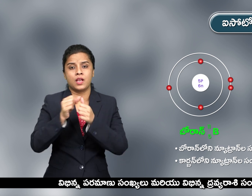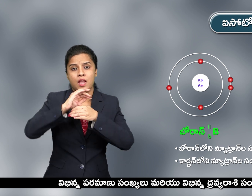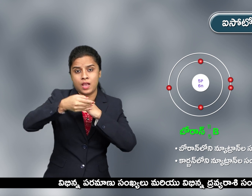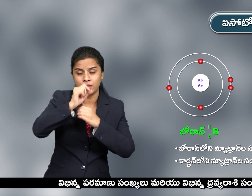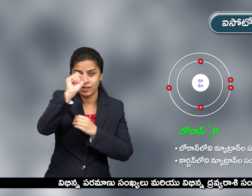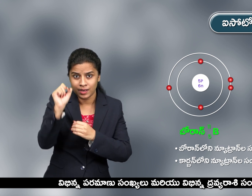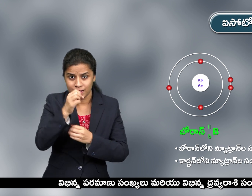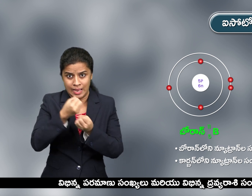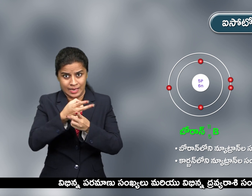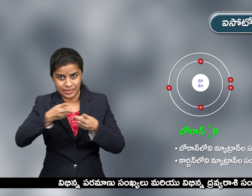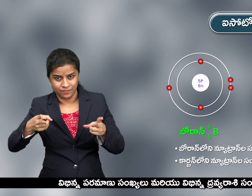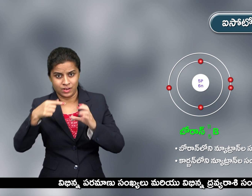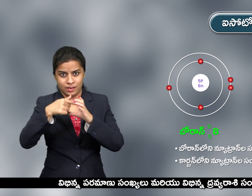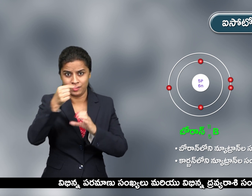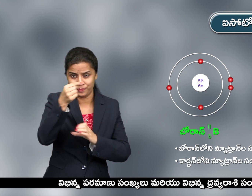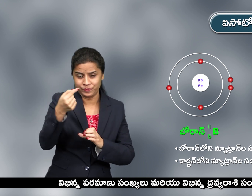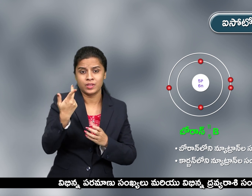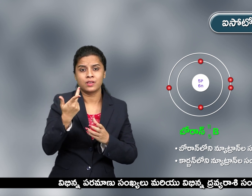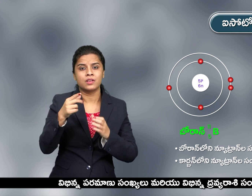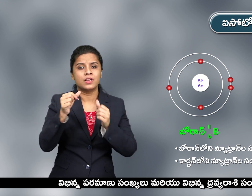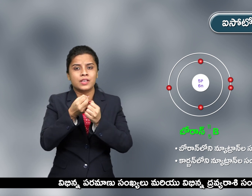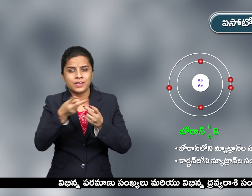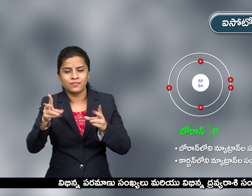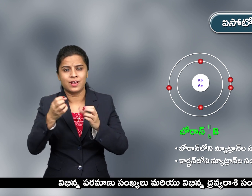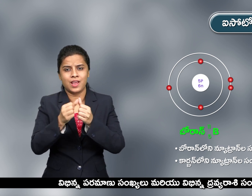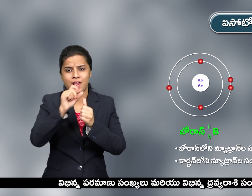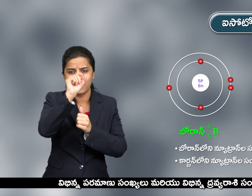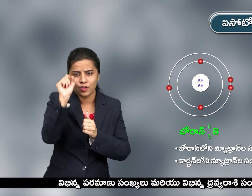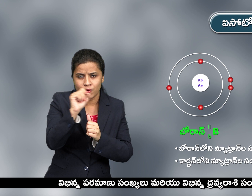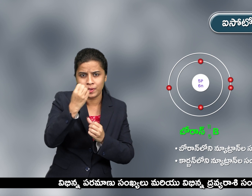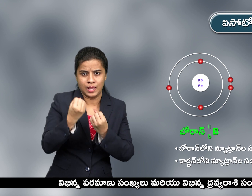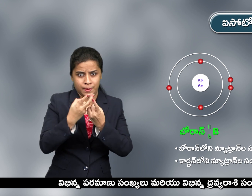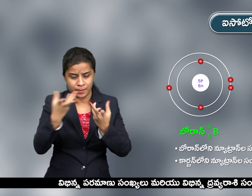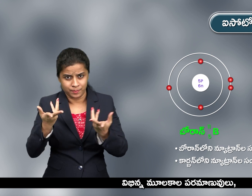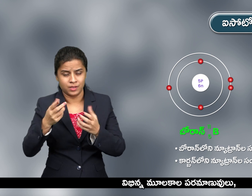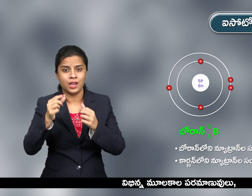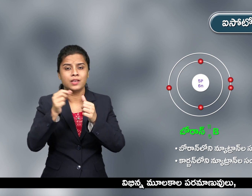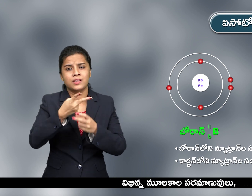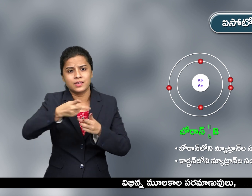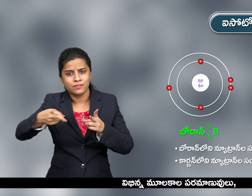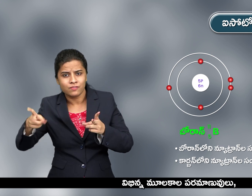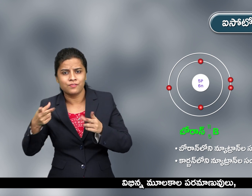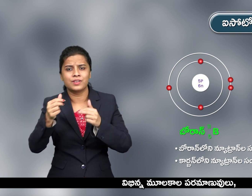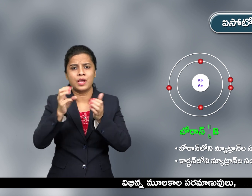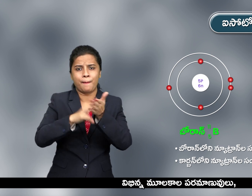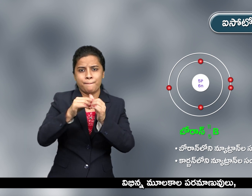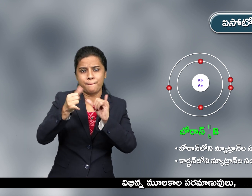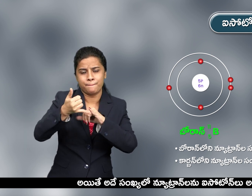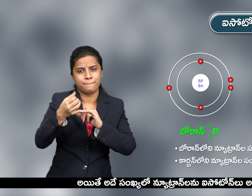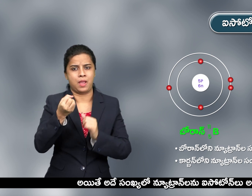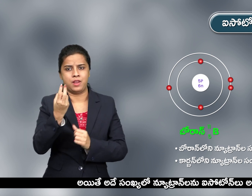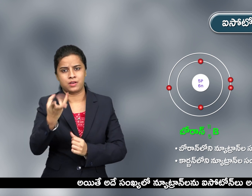విభిన్న పరమాణు సంఖ్యలు మరియు విభిన్న ద్రవ్యరాశి సంఖ్యలు కలిగిన విభిన్న మూలకాల